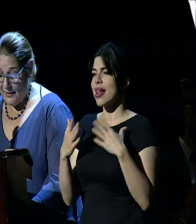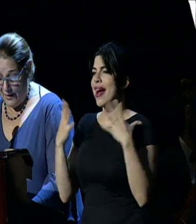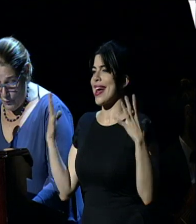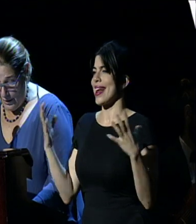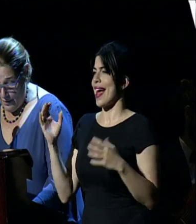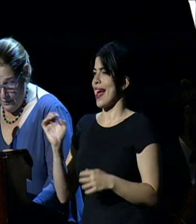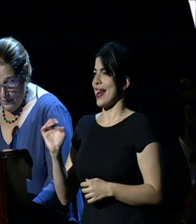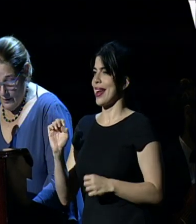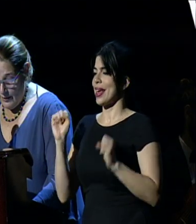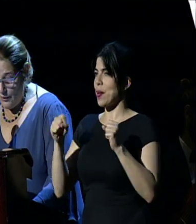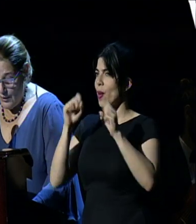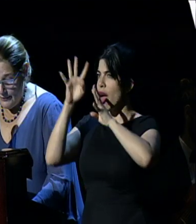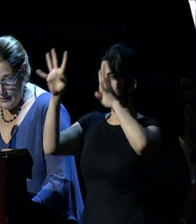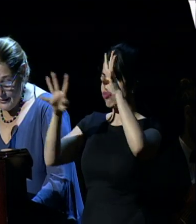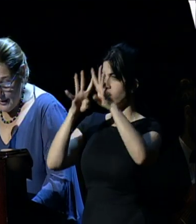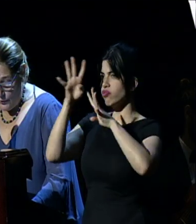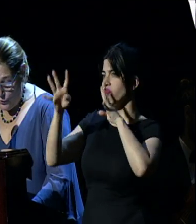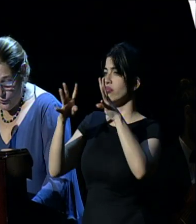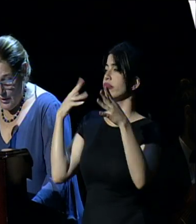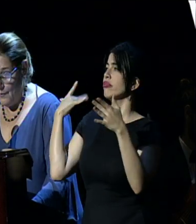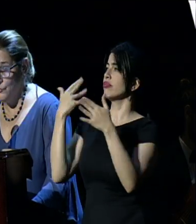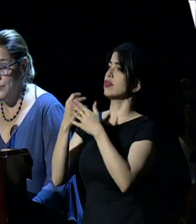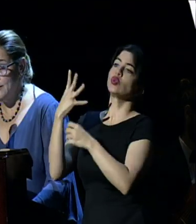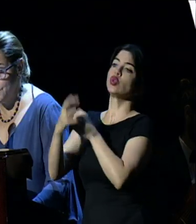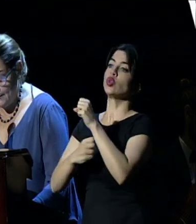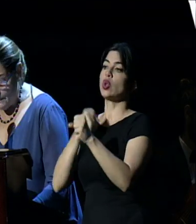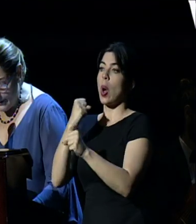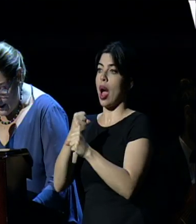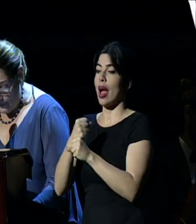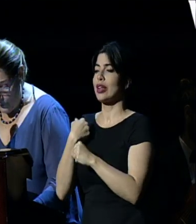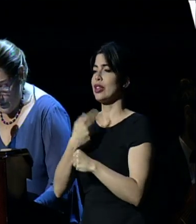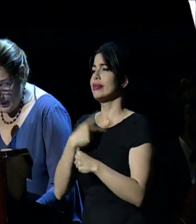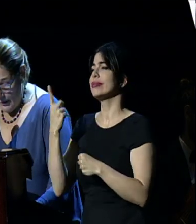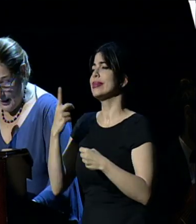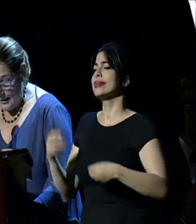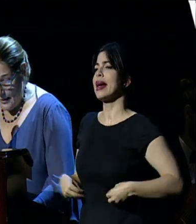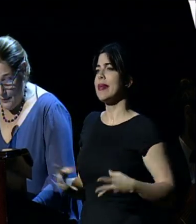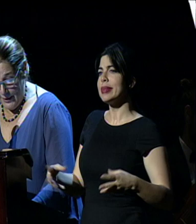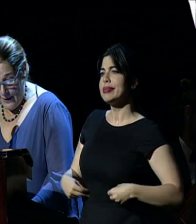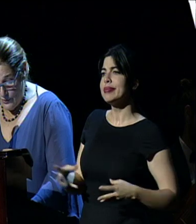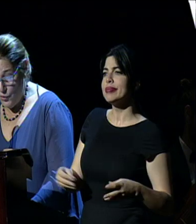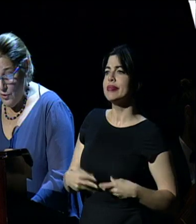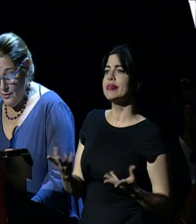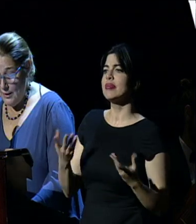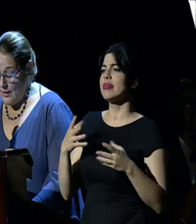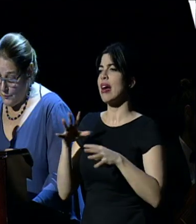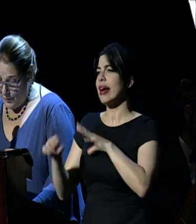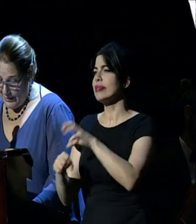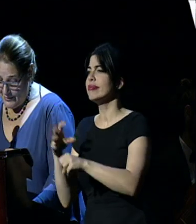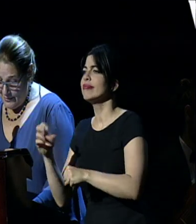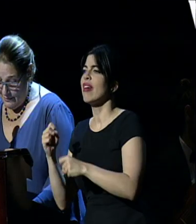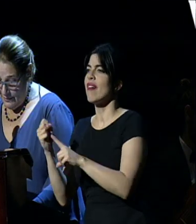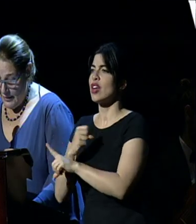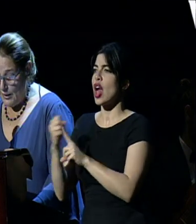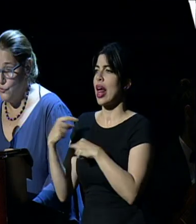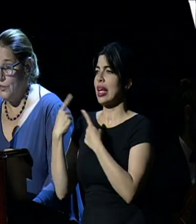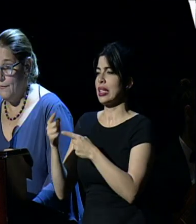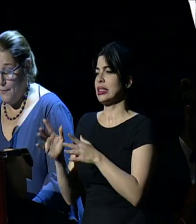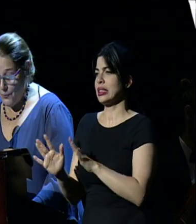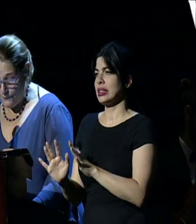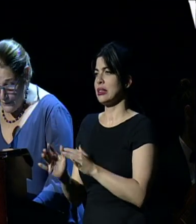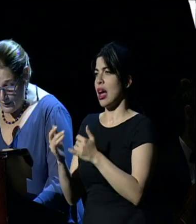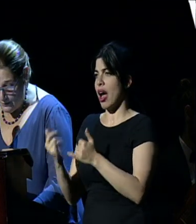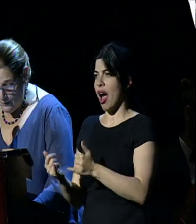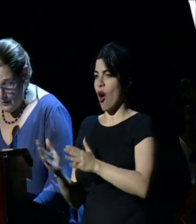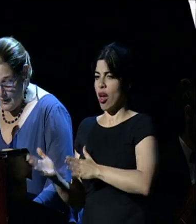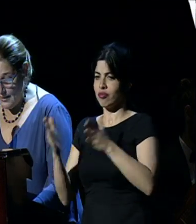energía creadora que durante siglos hemos despilfarrado en la depredación y la violencia y nos abra